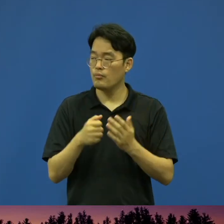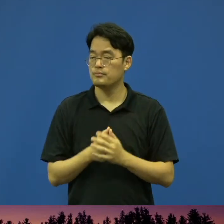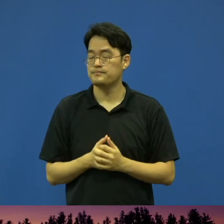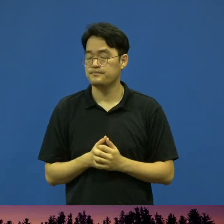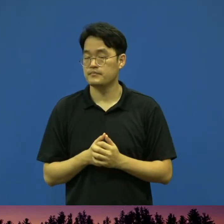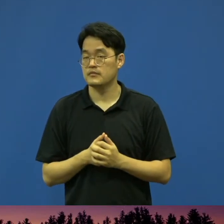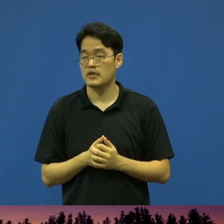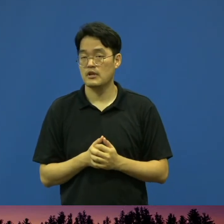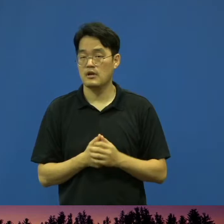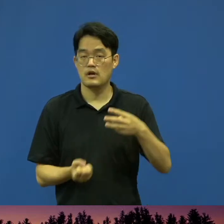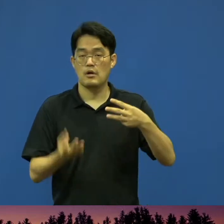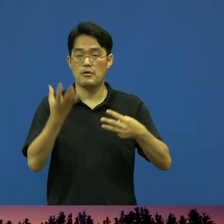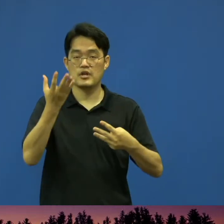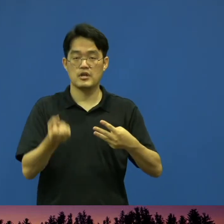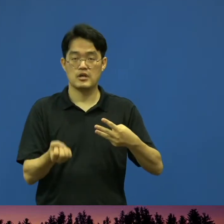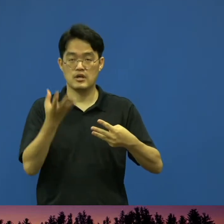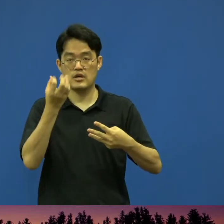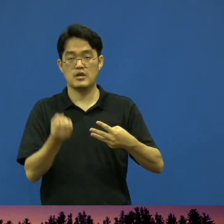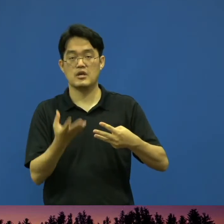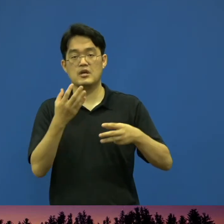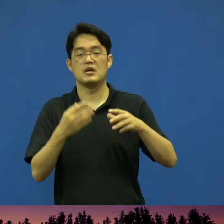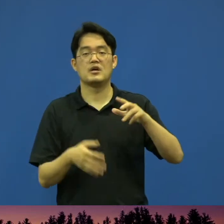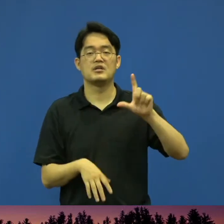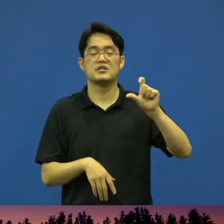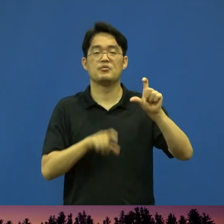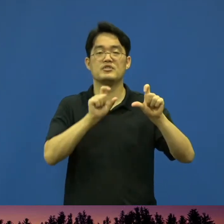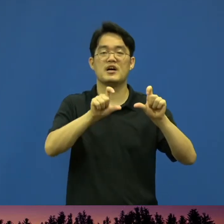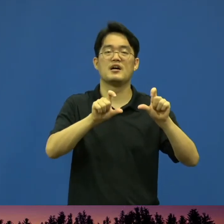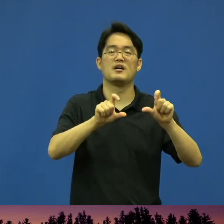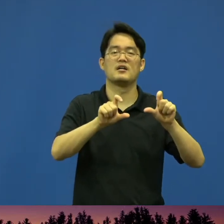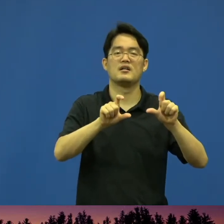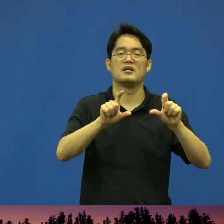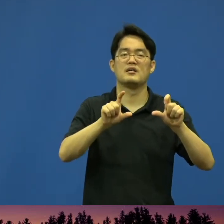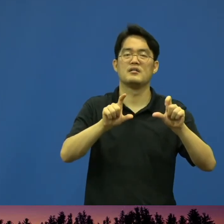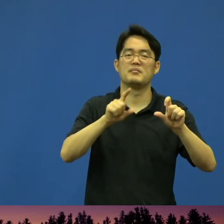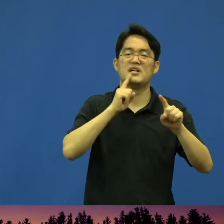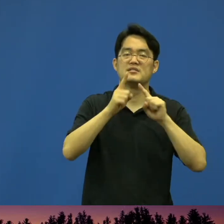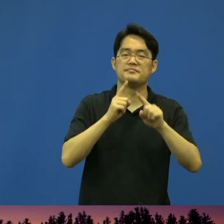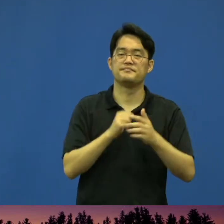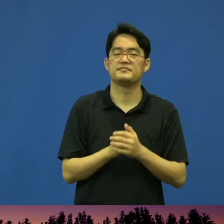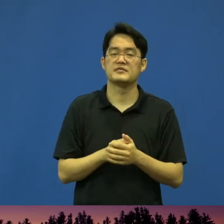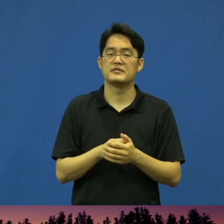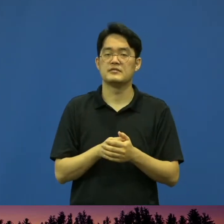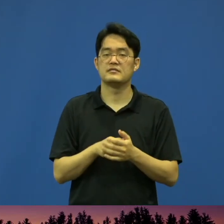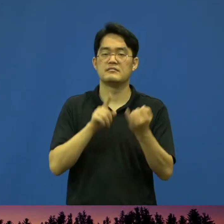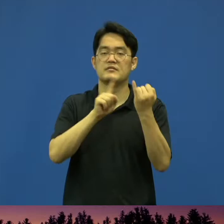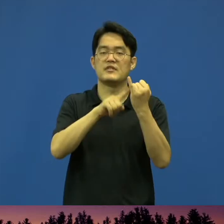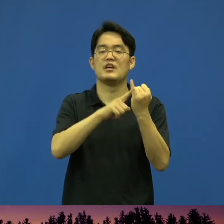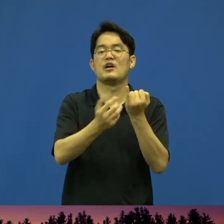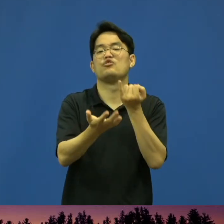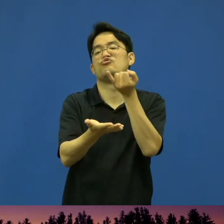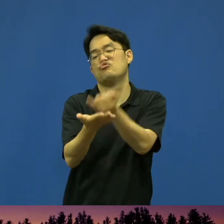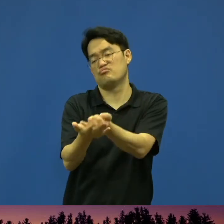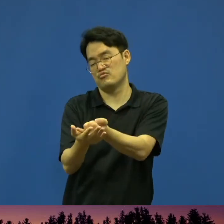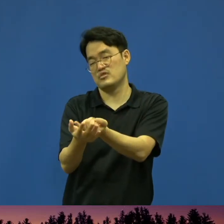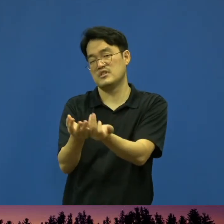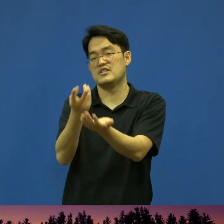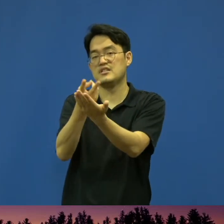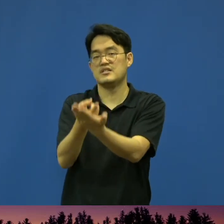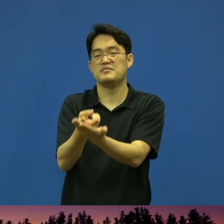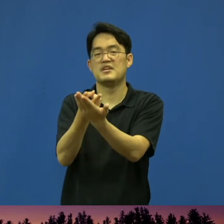레위기 15장 26절인데요, 우리 한 목소리로 한번 읽어봤으면 좋겠습니다. 읽어볼까요? 그가 눕는 침상은